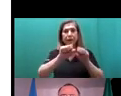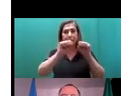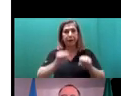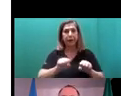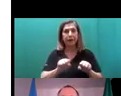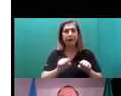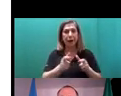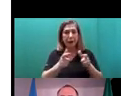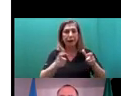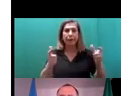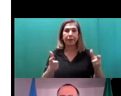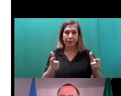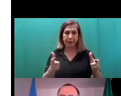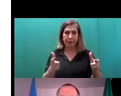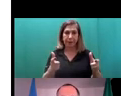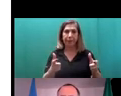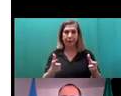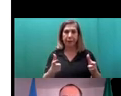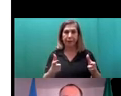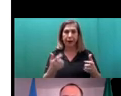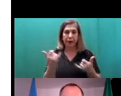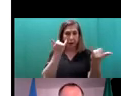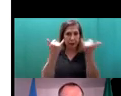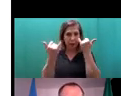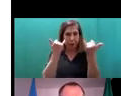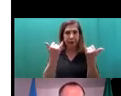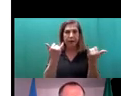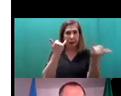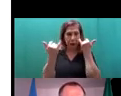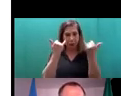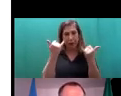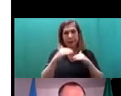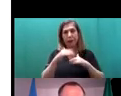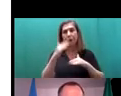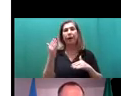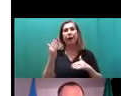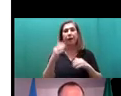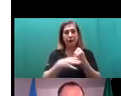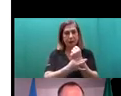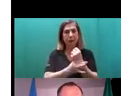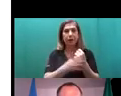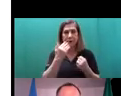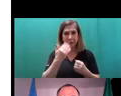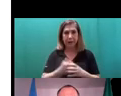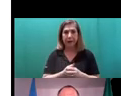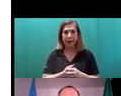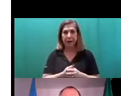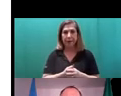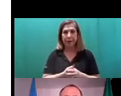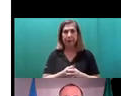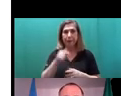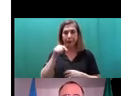extensão para a informação relacionada com a saúde e a segurança alimentar. No caso